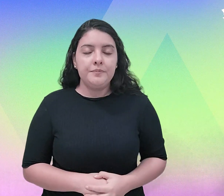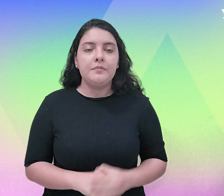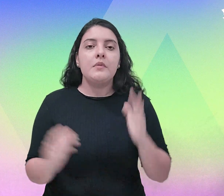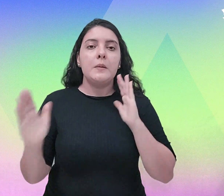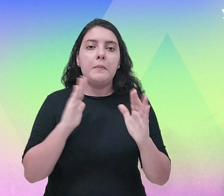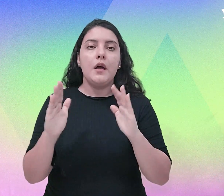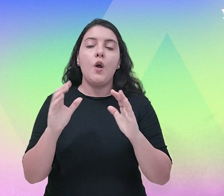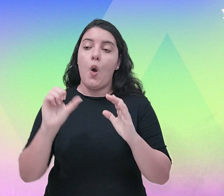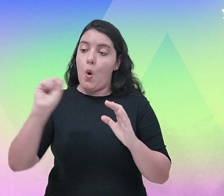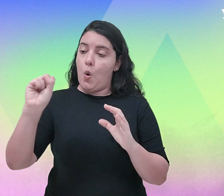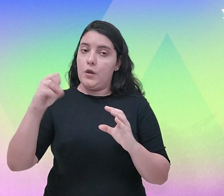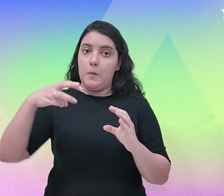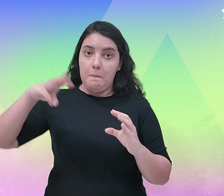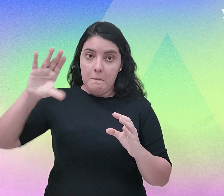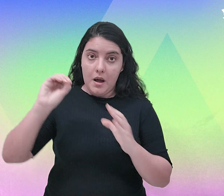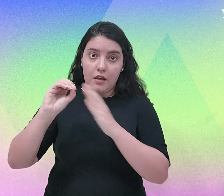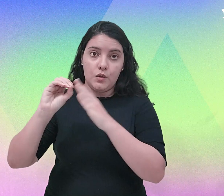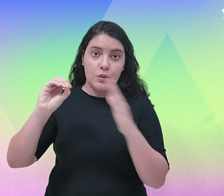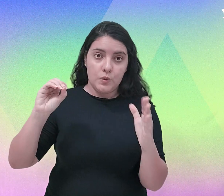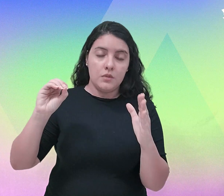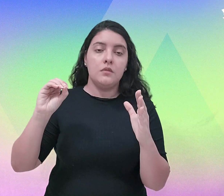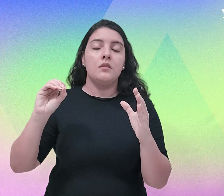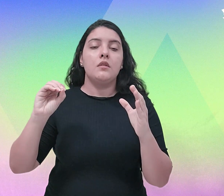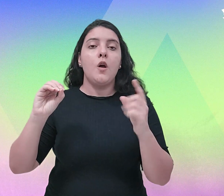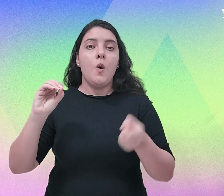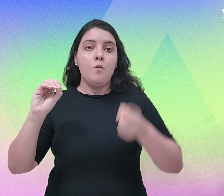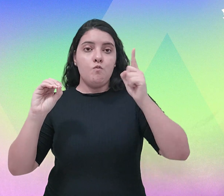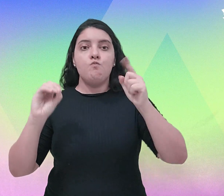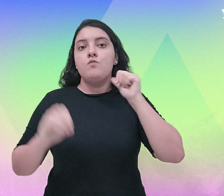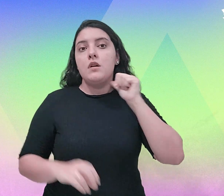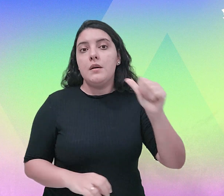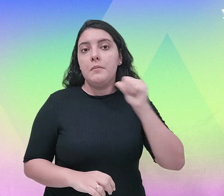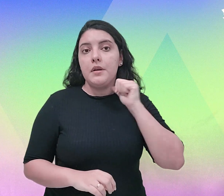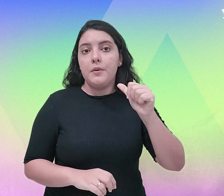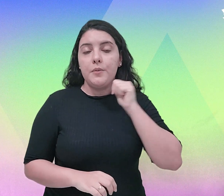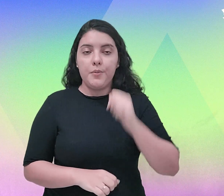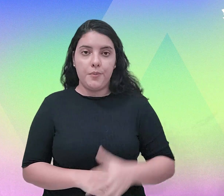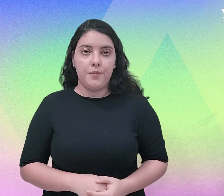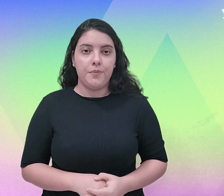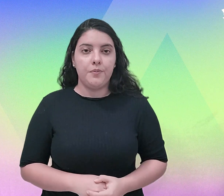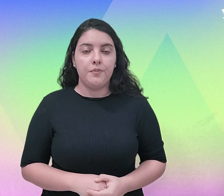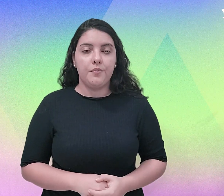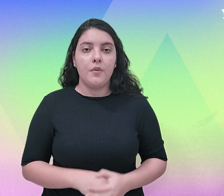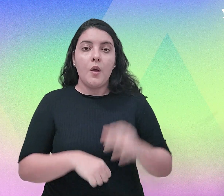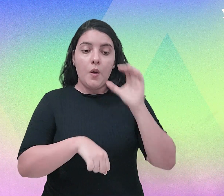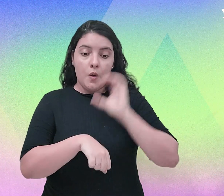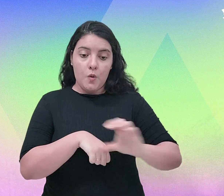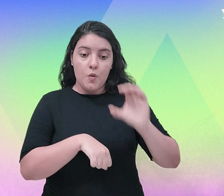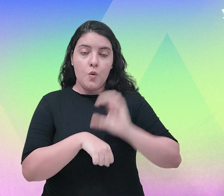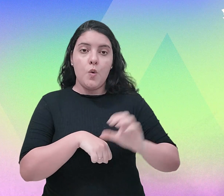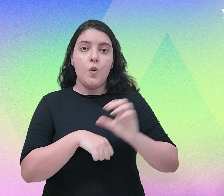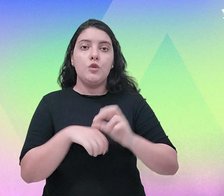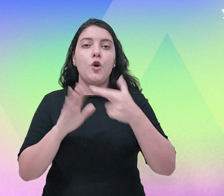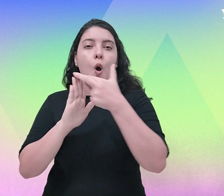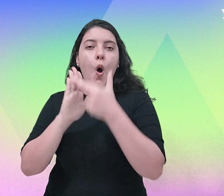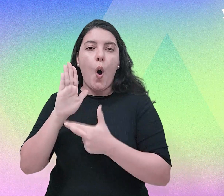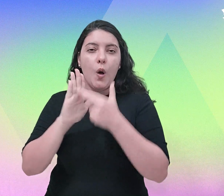8 de março de 2022 a Um de Abril de 2022 curso roteiro para documentário